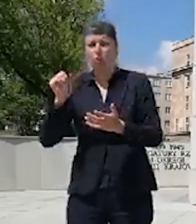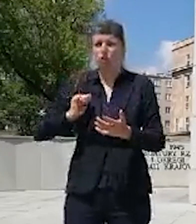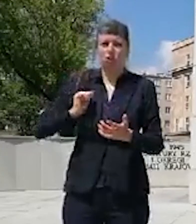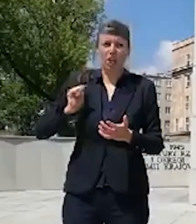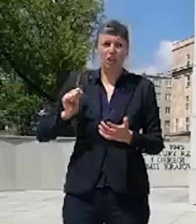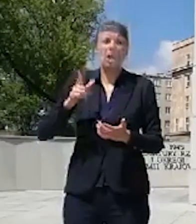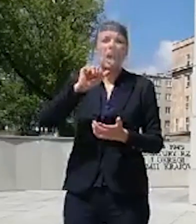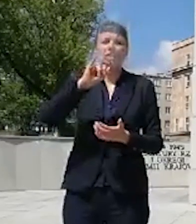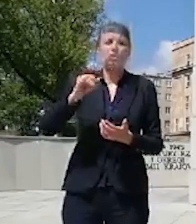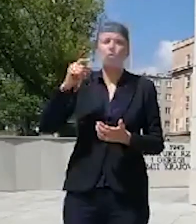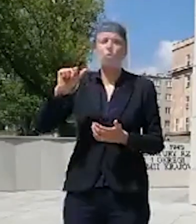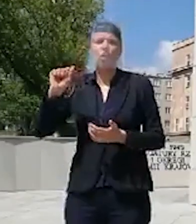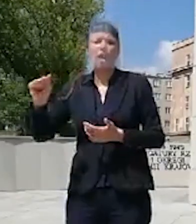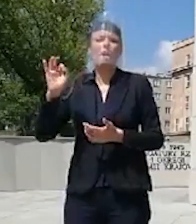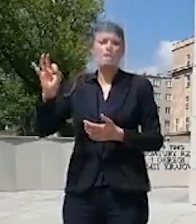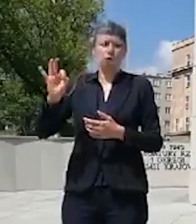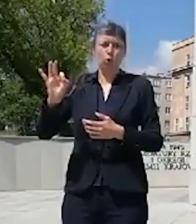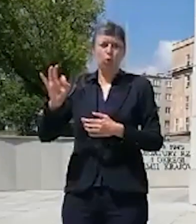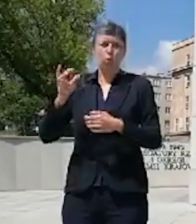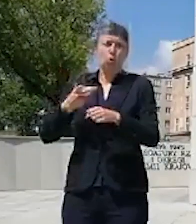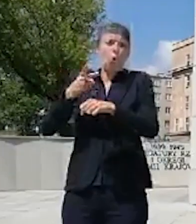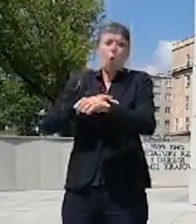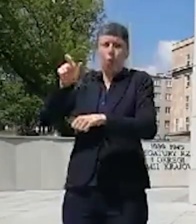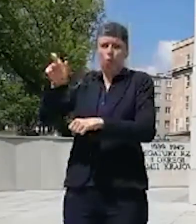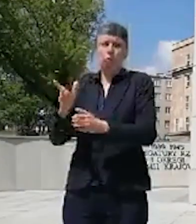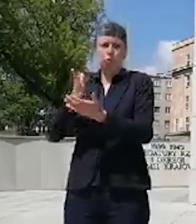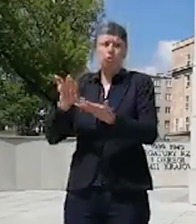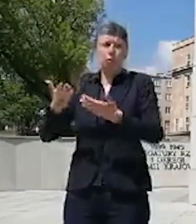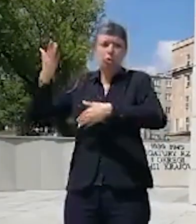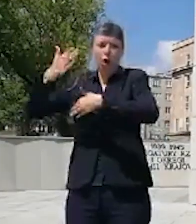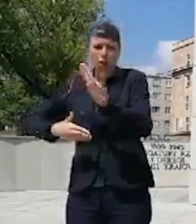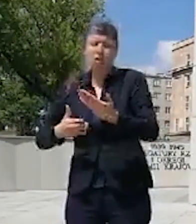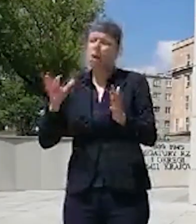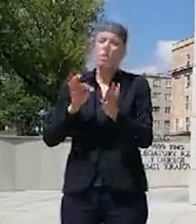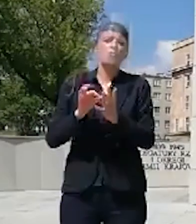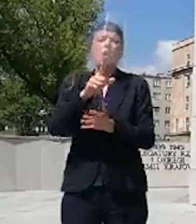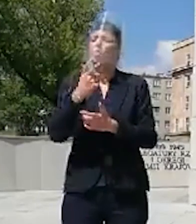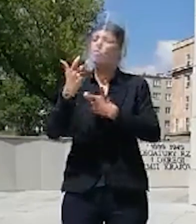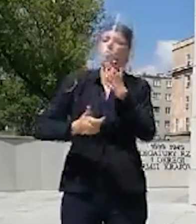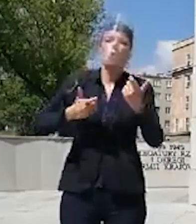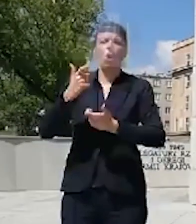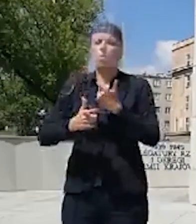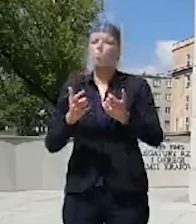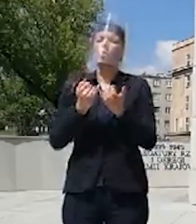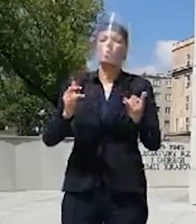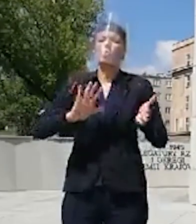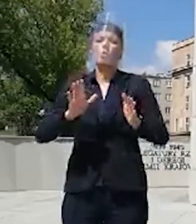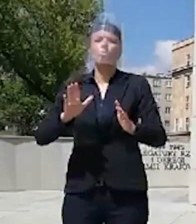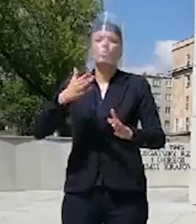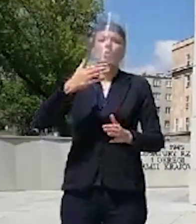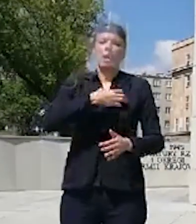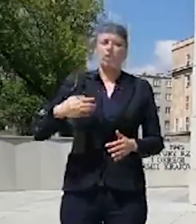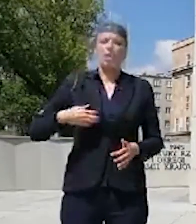opróżni swój urząd, to oni znajdą sposób na to, żeby marszałek Witek była PO prezydenta przez najbliższe 3 lata. I się nie będą z tym